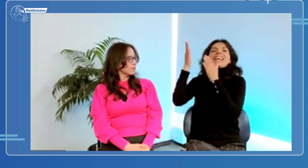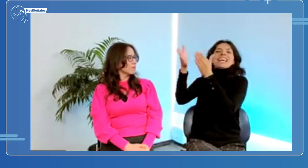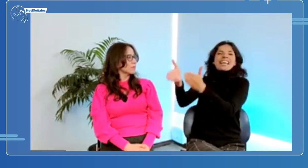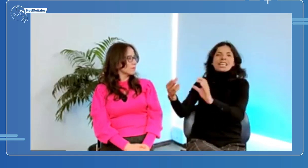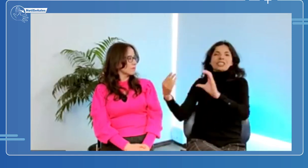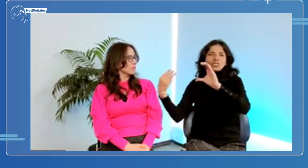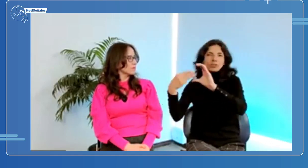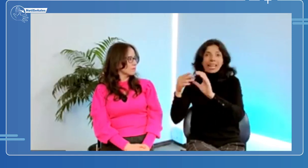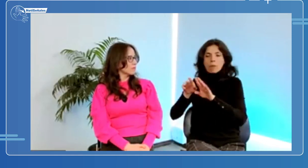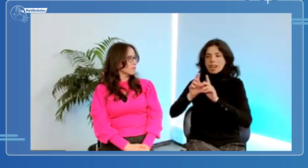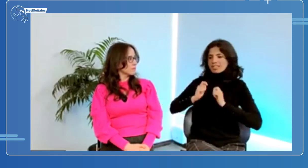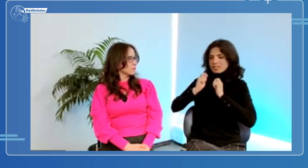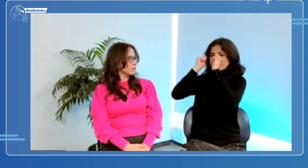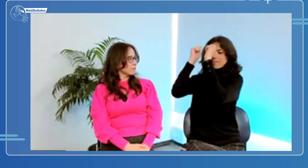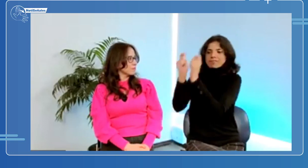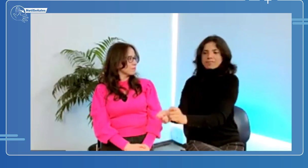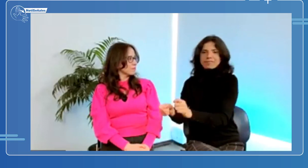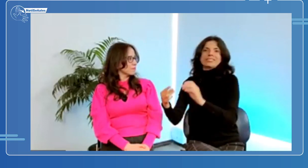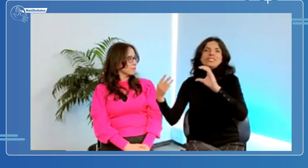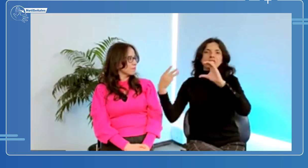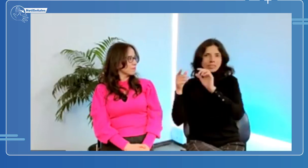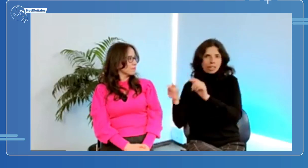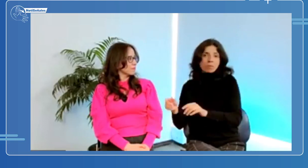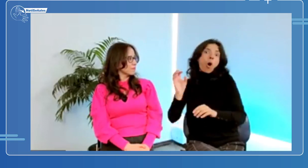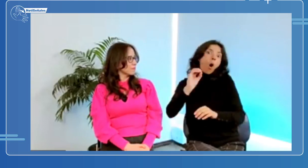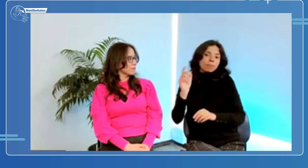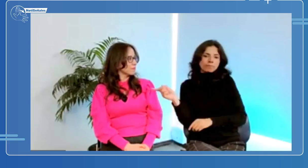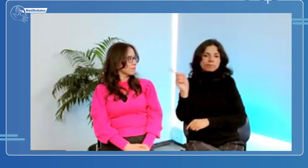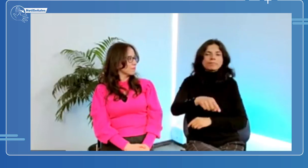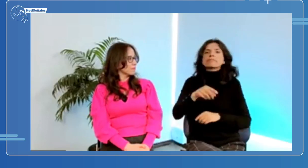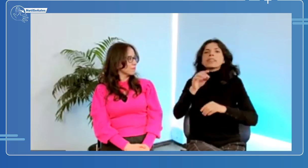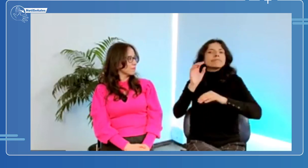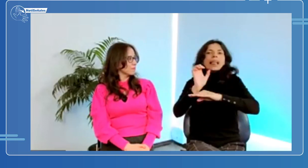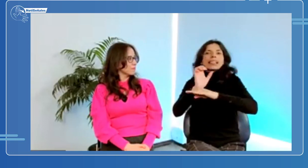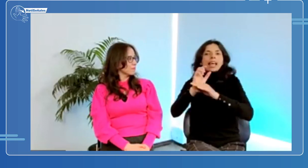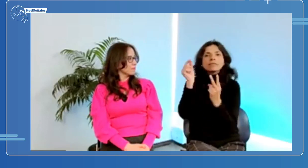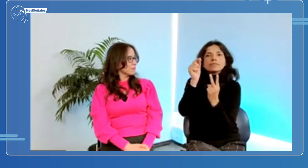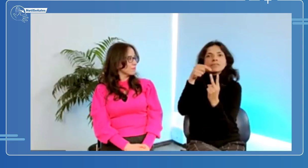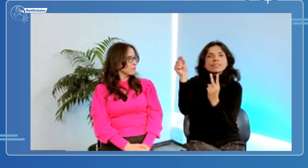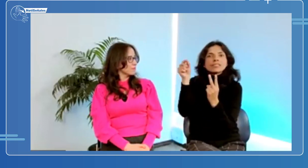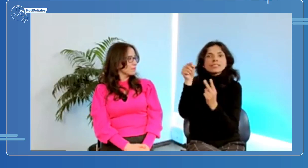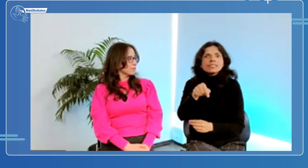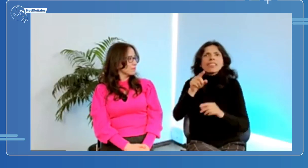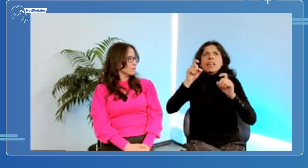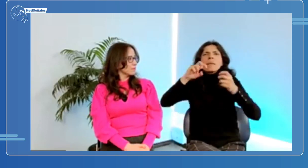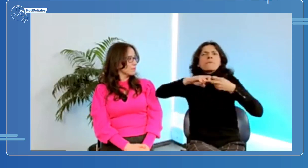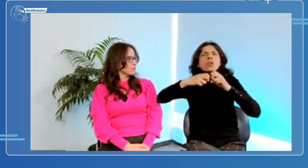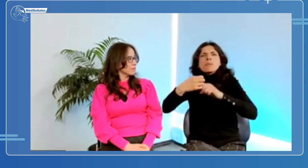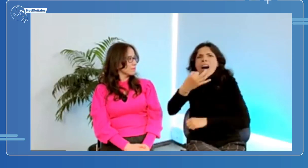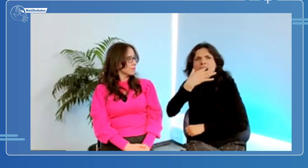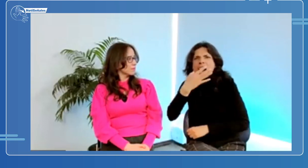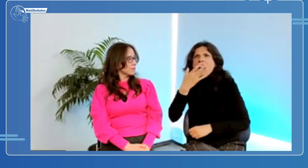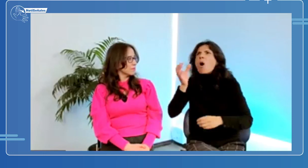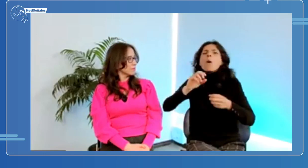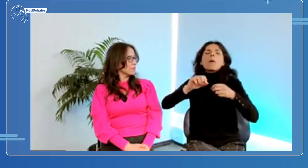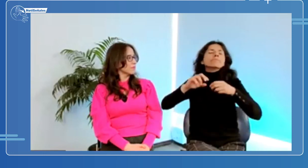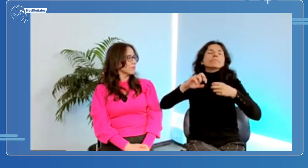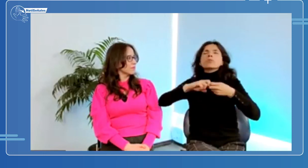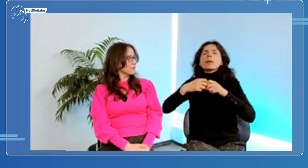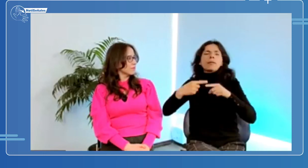el medicamento, deberían entonces acercarse a MinSalud y son los encargados por mí, son los que delega Ministerio de Salud, en